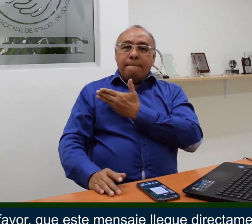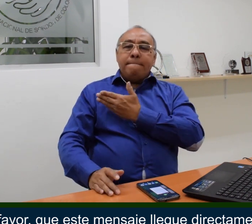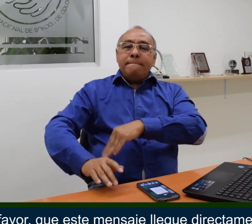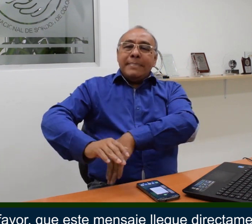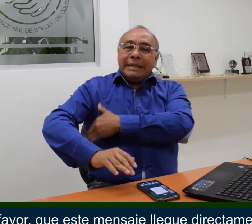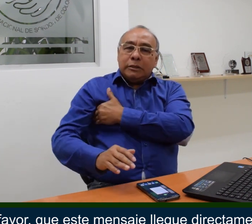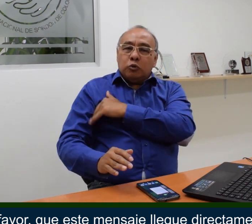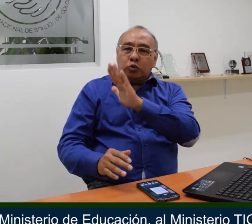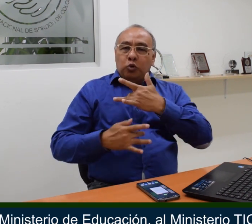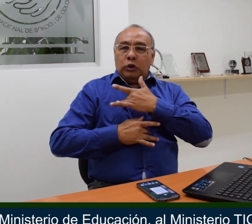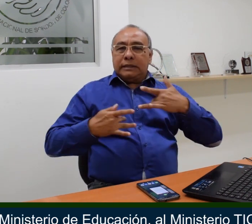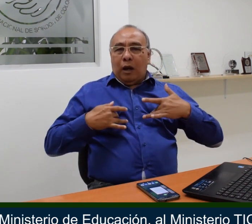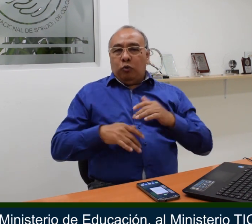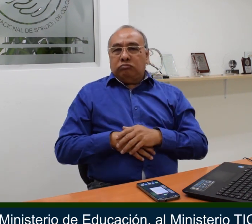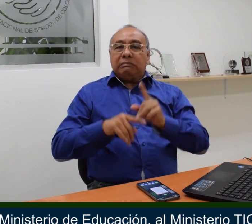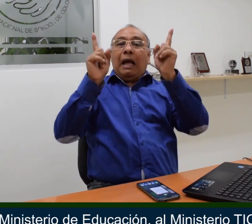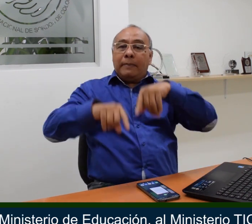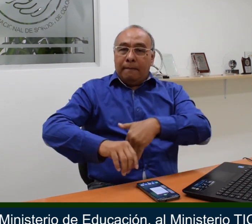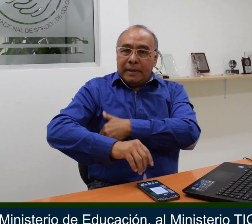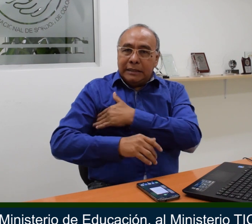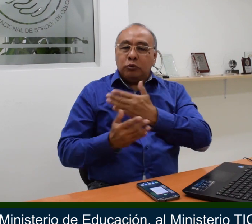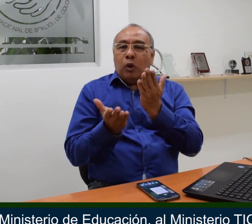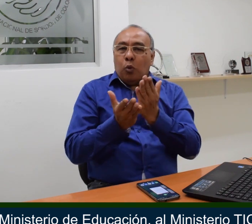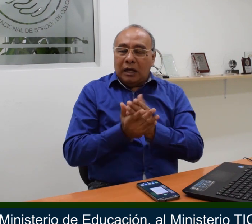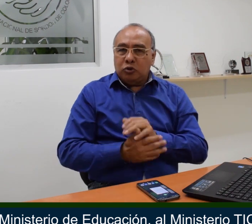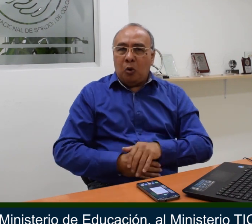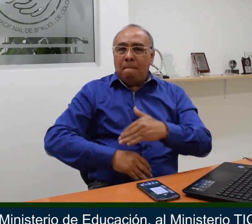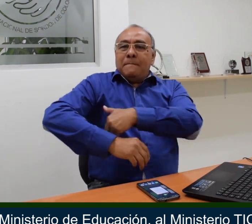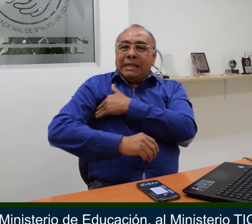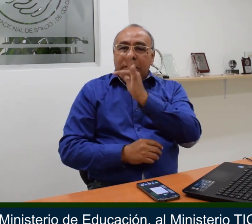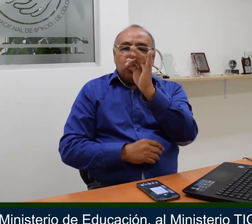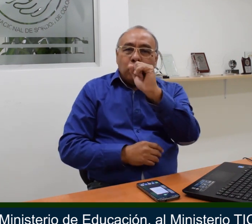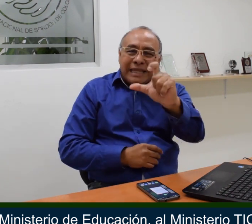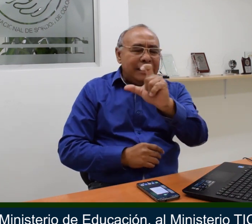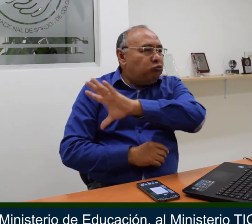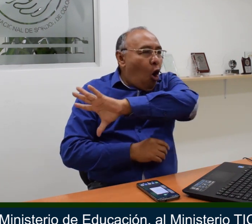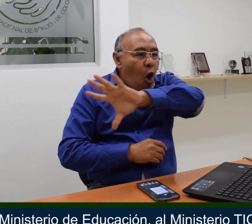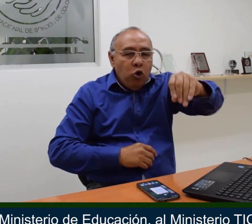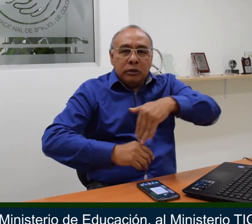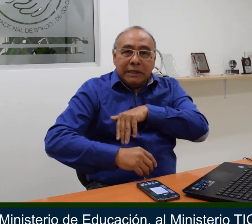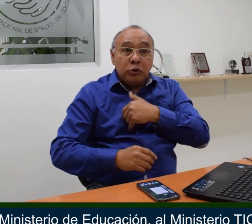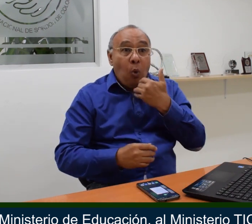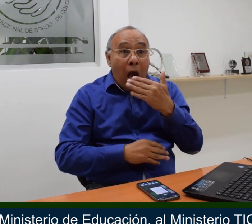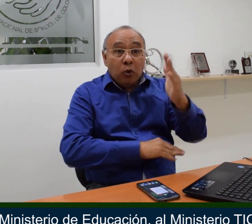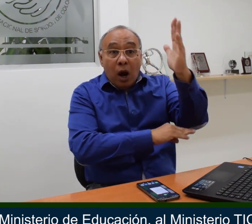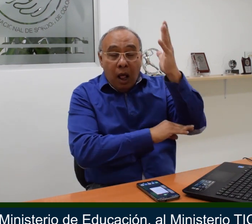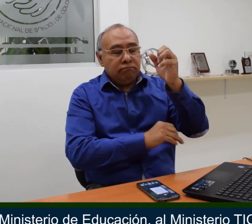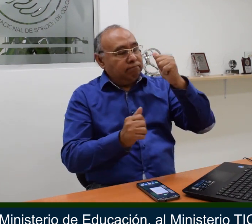Ministerio de Salud, al Ministerio de Educación, al MINTIC y a todas las entidades para que tengan en